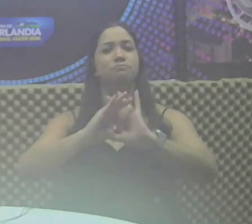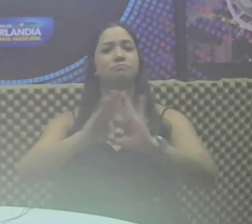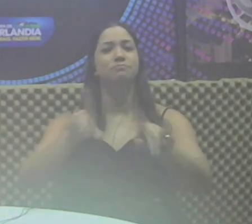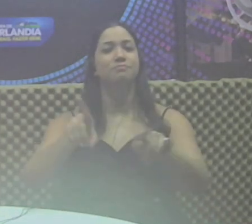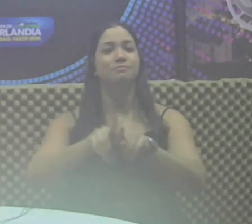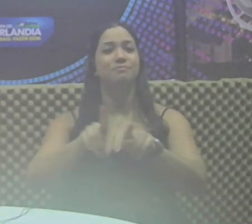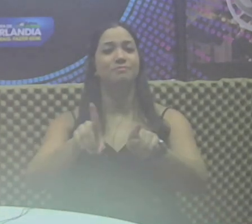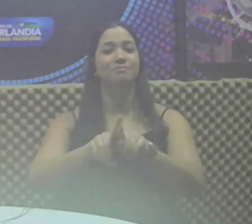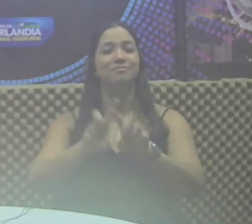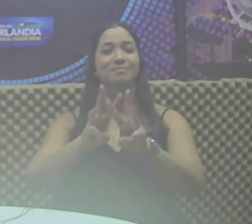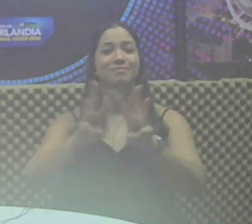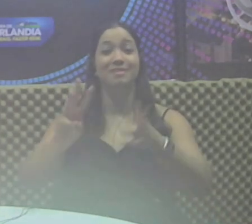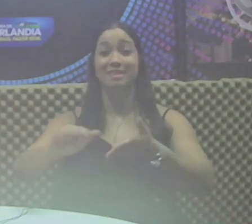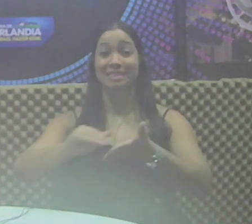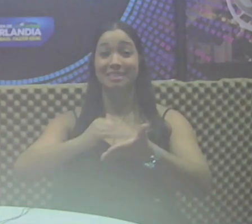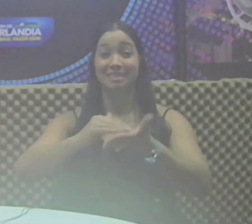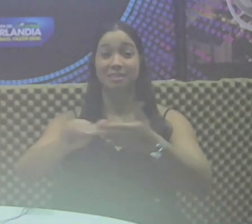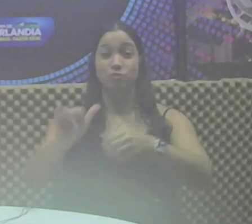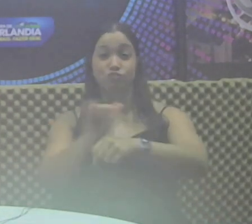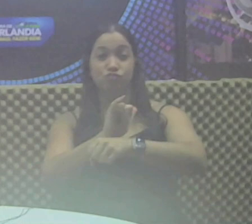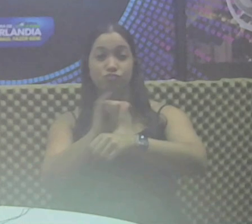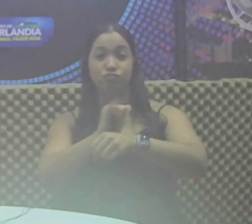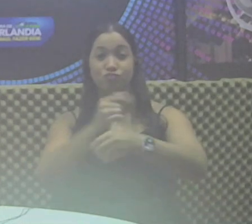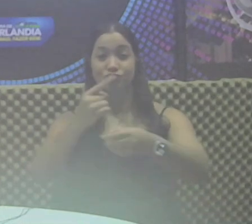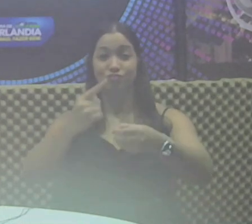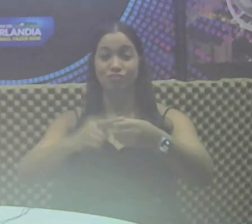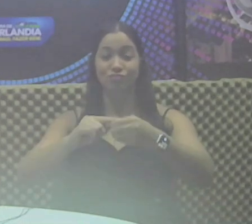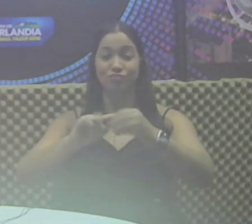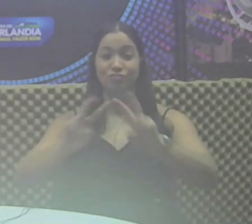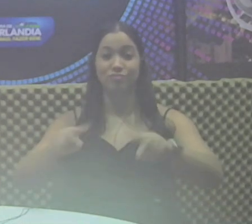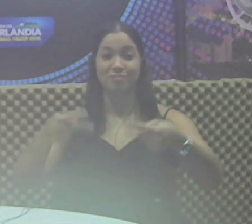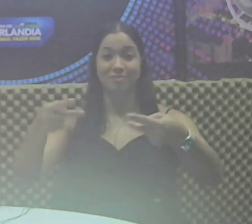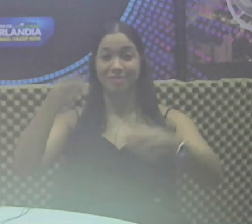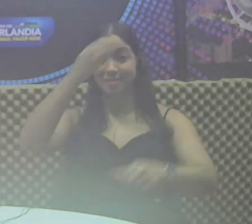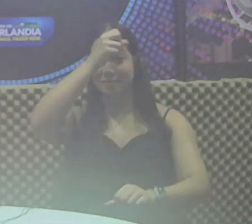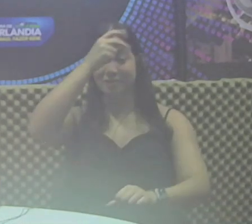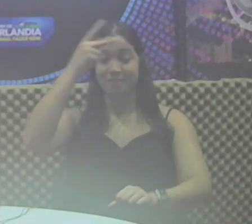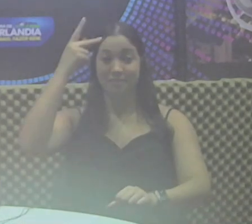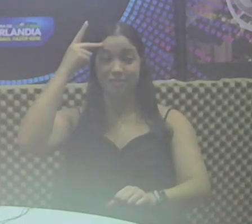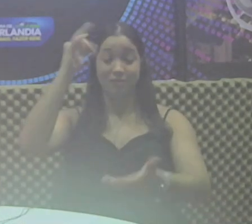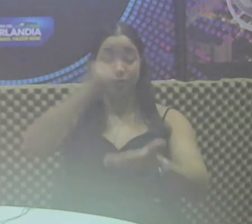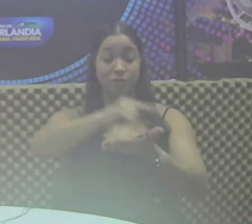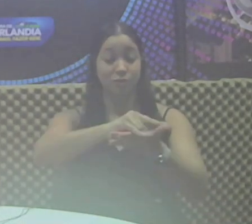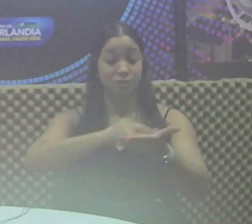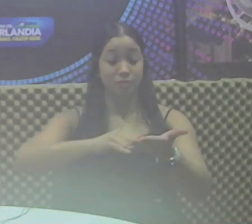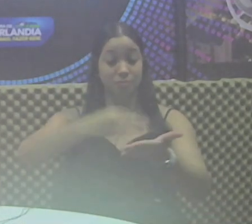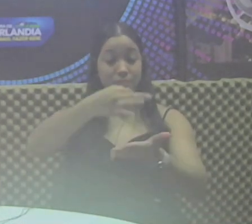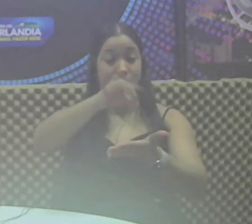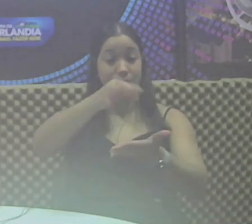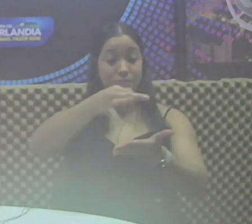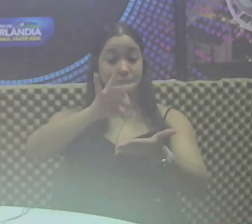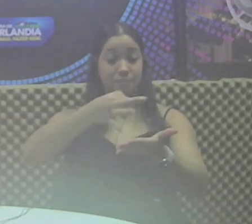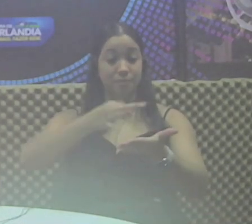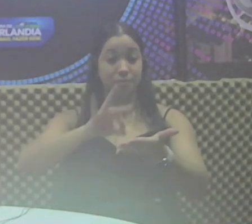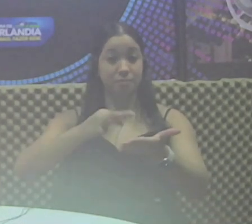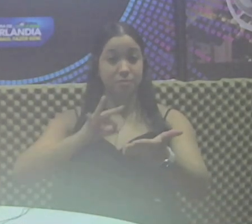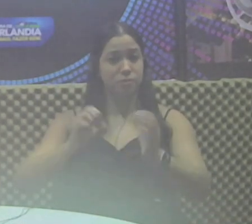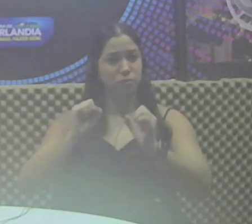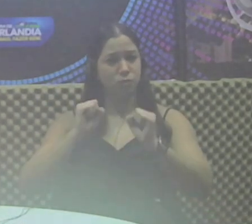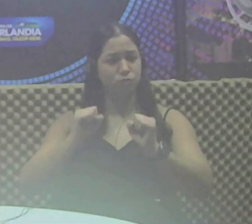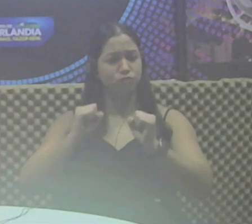da Secretaria Municipal de Planejamento Urbano, no portal da Prefeitura, um formulário online, pelo qual é possível